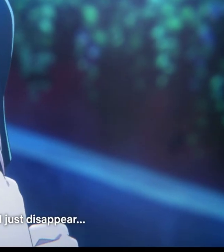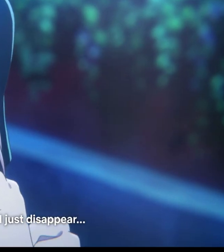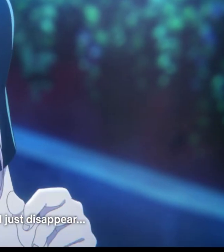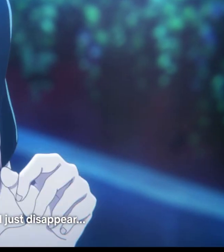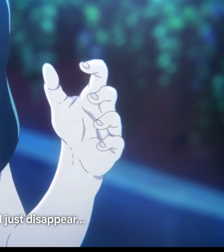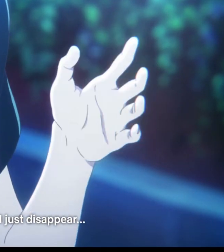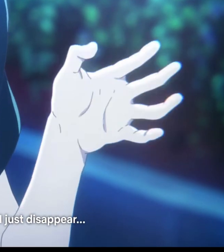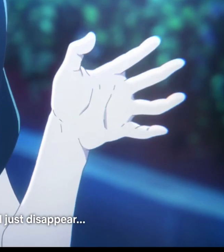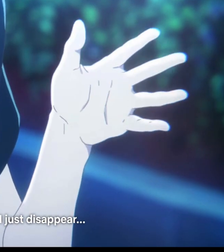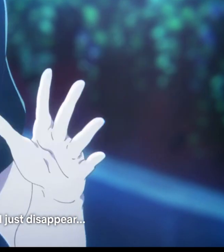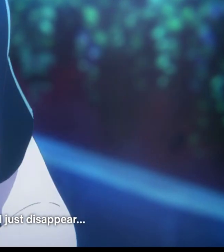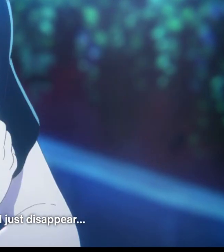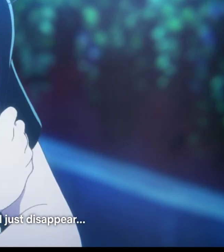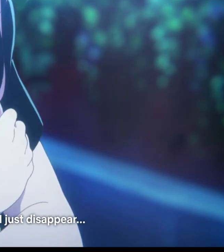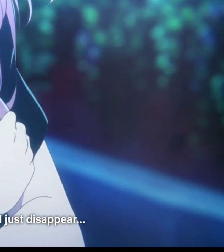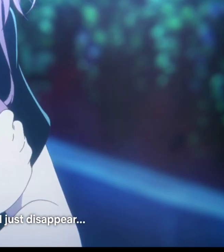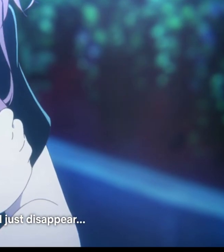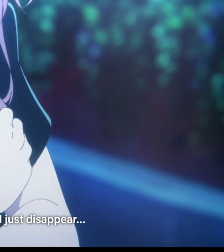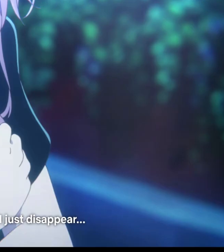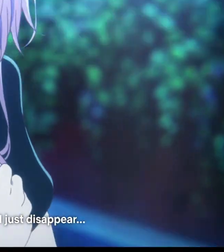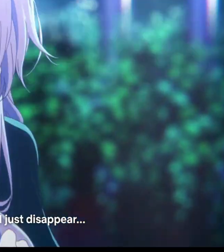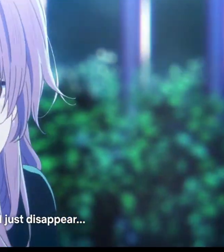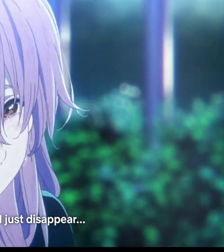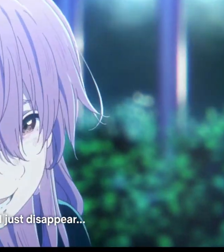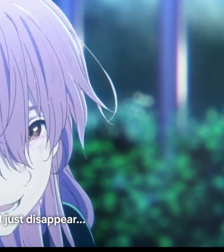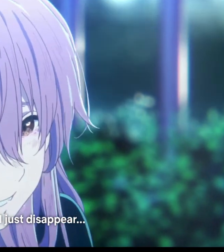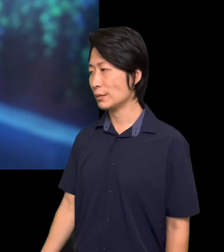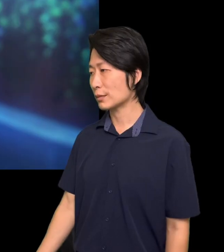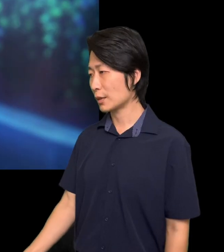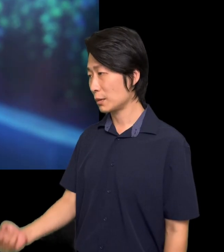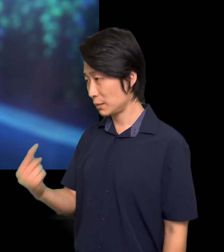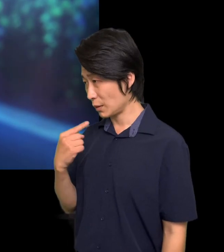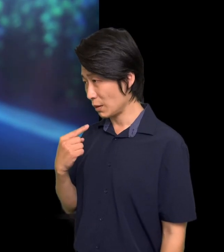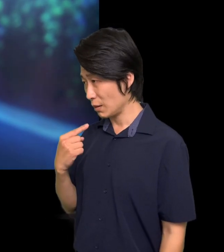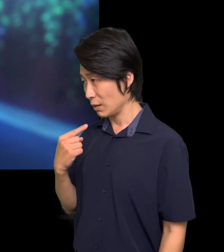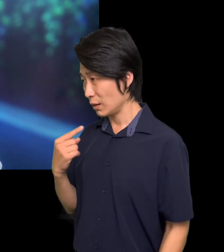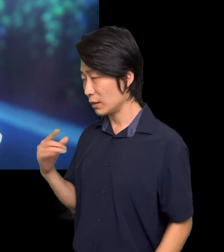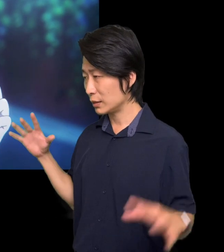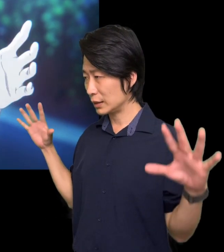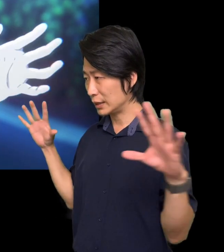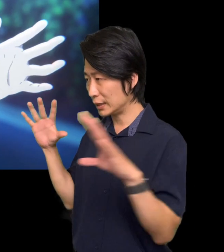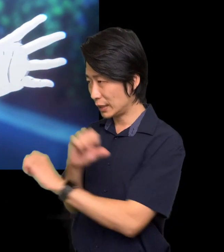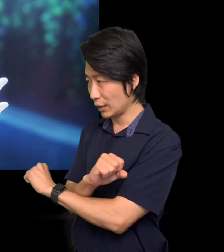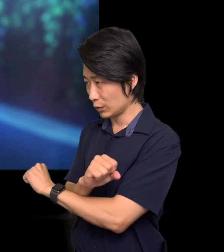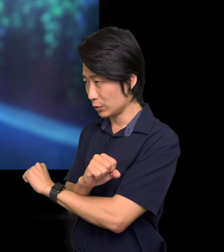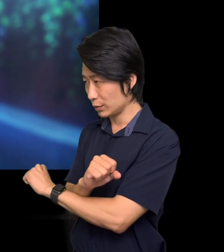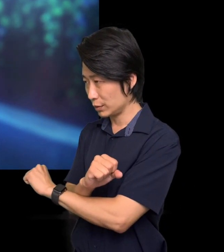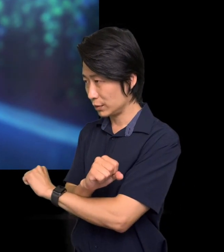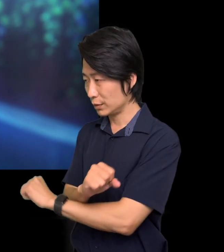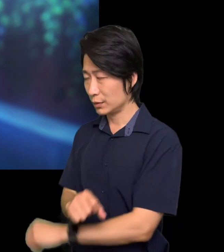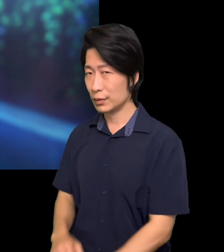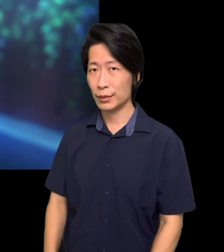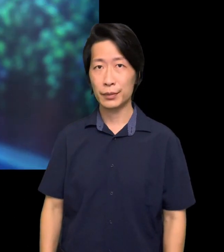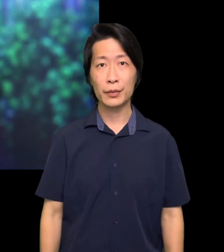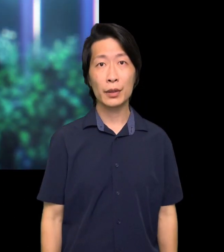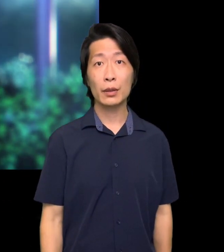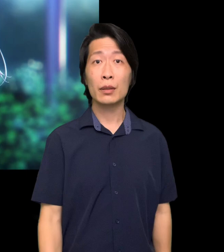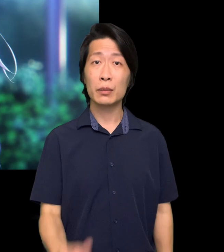私がいなくなれば、 私がいなくなれ